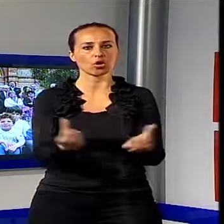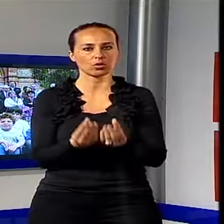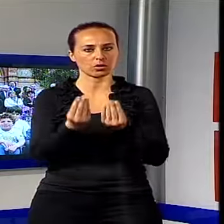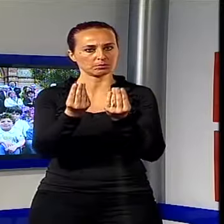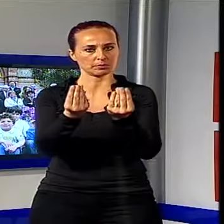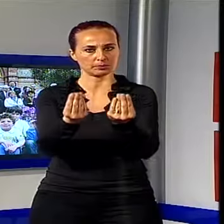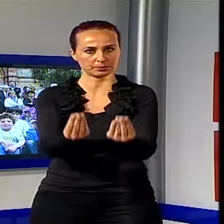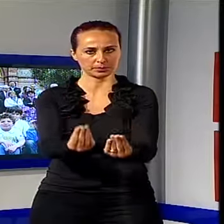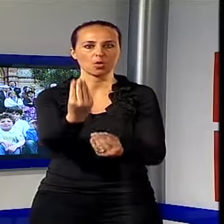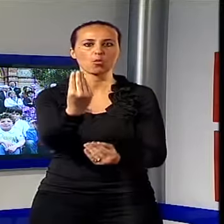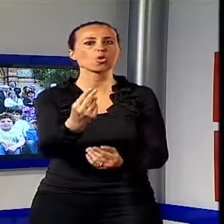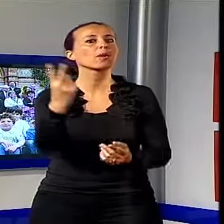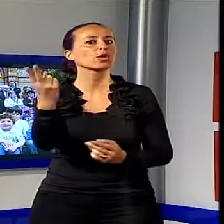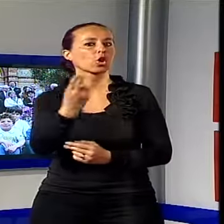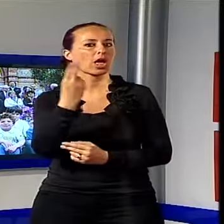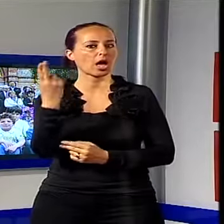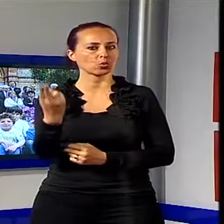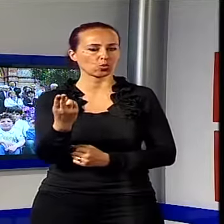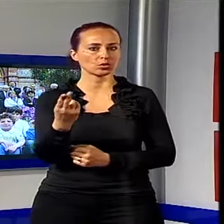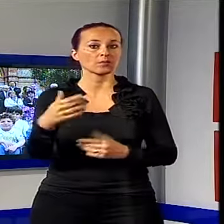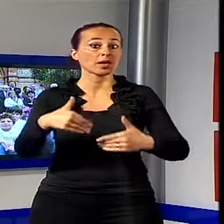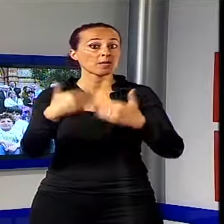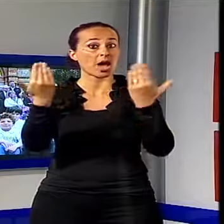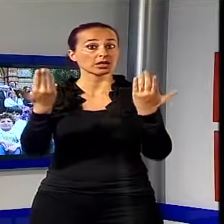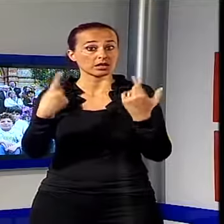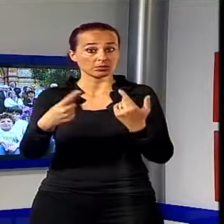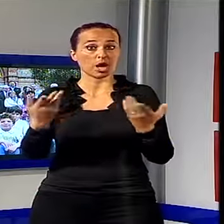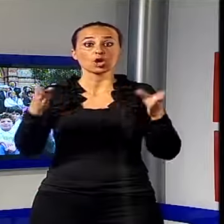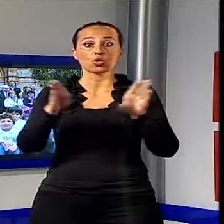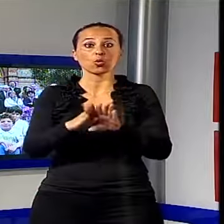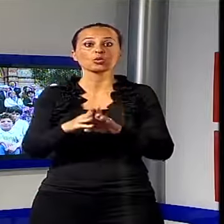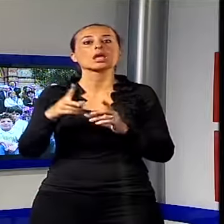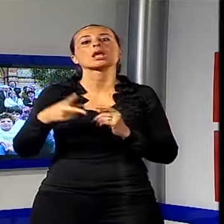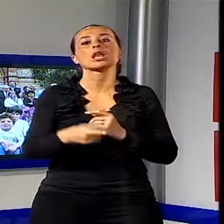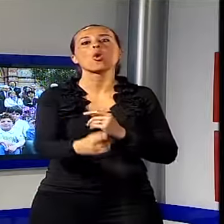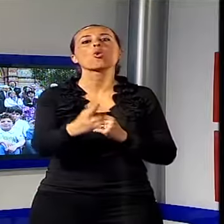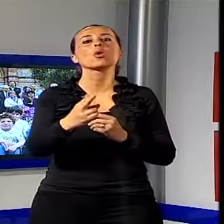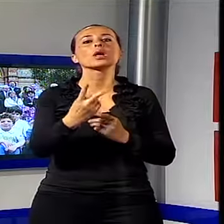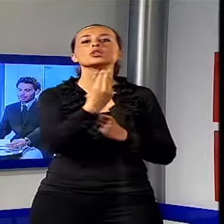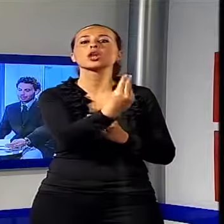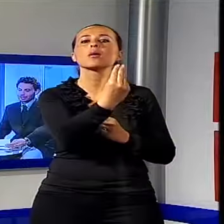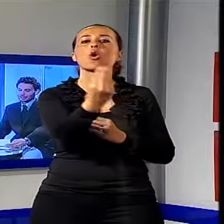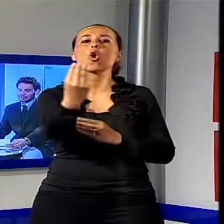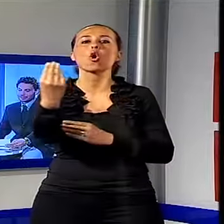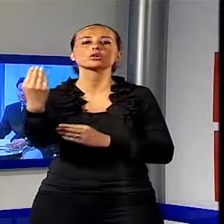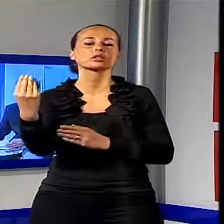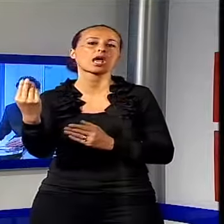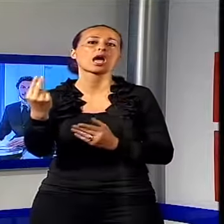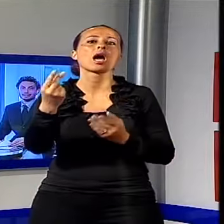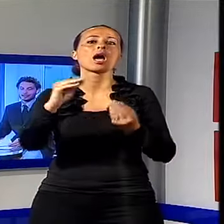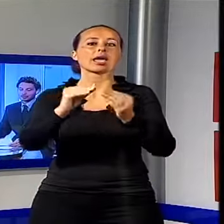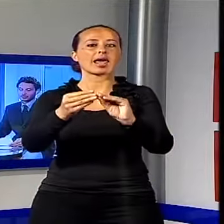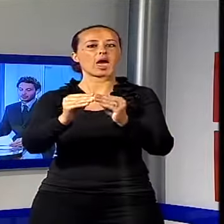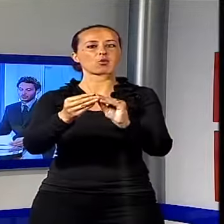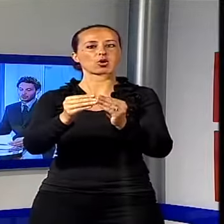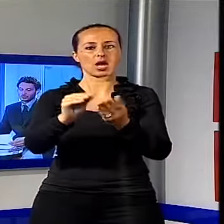'alloro al monumento ai caduti. La mattinata si è conclusa con l'inaugurazione della mostra degli elaborati delle scuole del territorio e